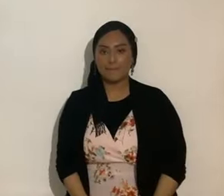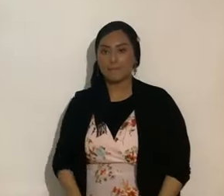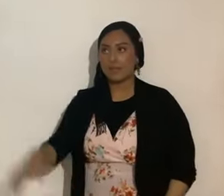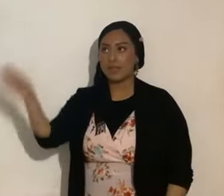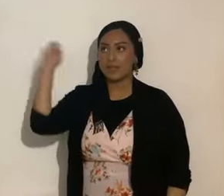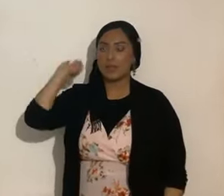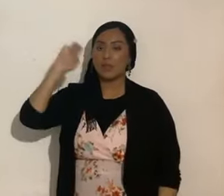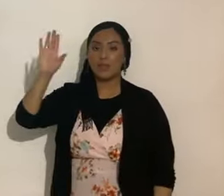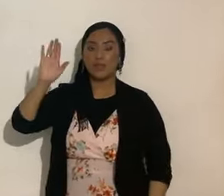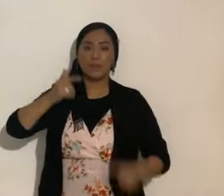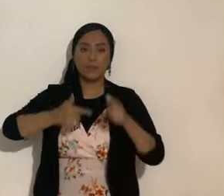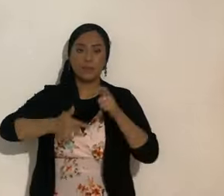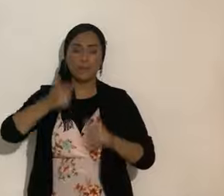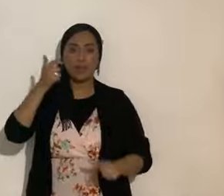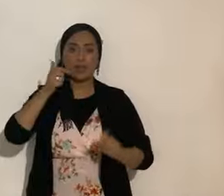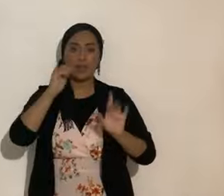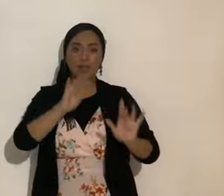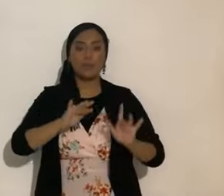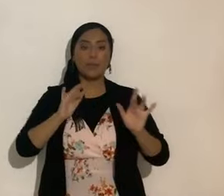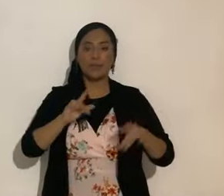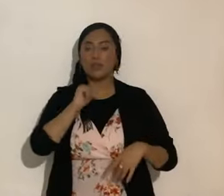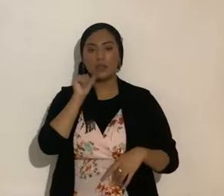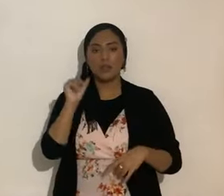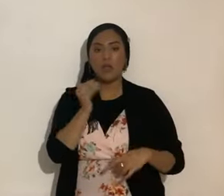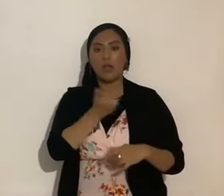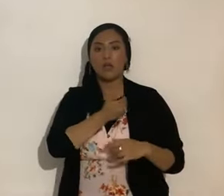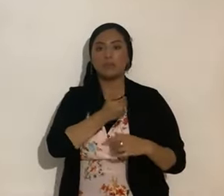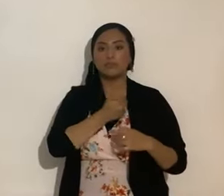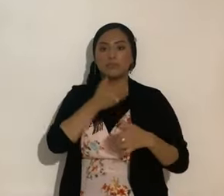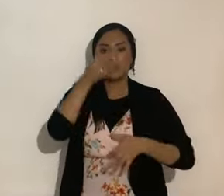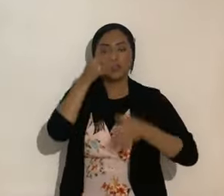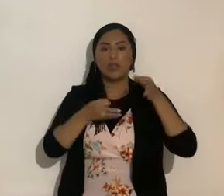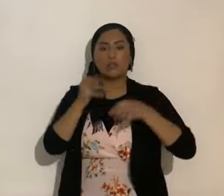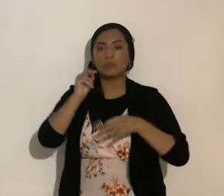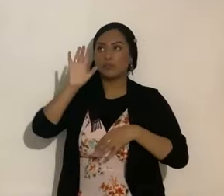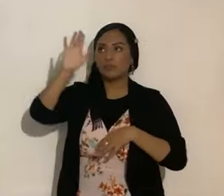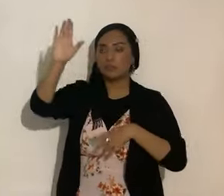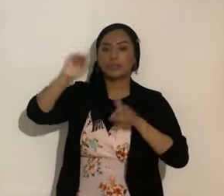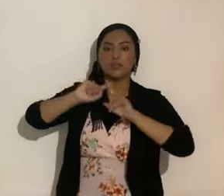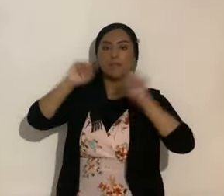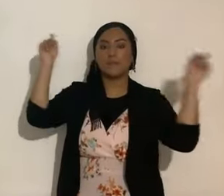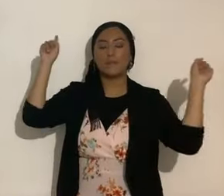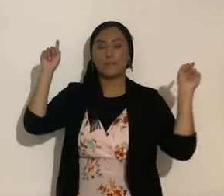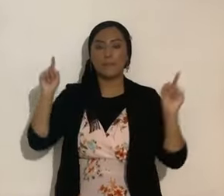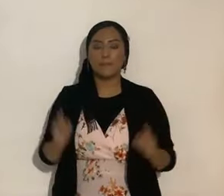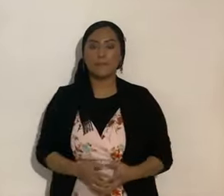bondad de Yahshua no se mide con criterios humanos. No se mide con criterios humanos.